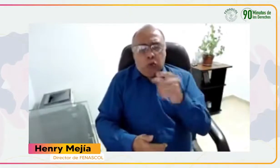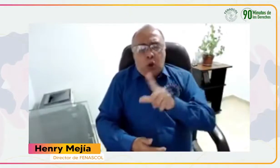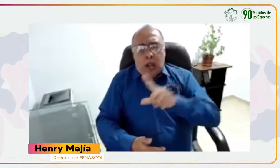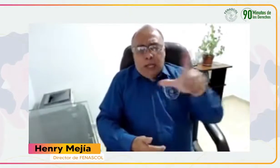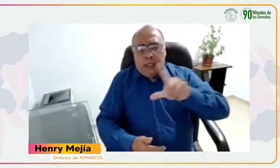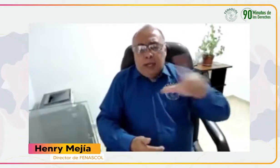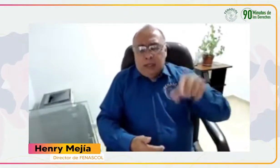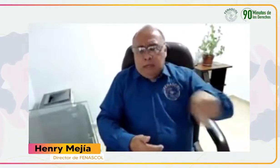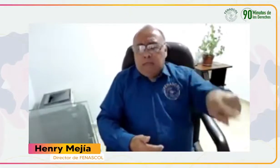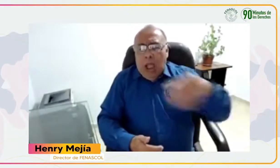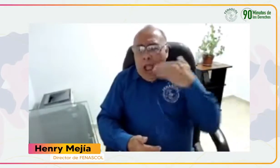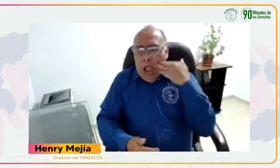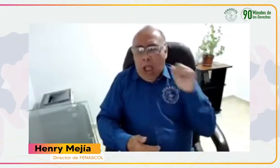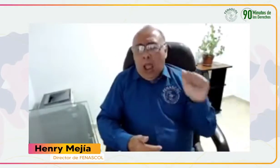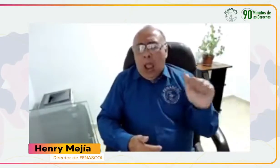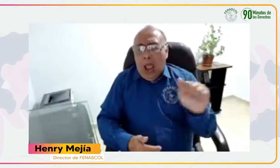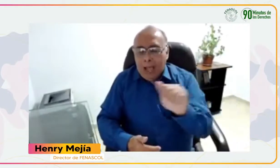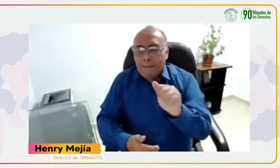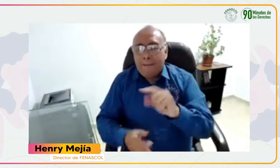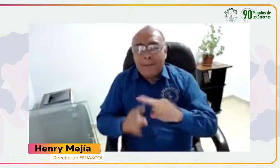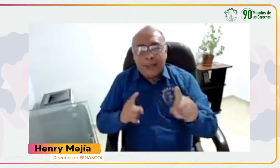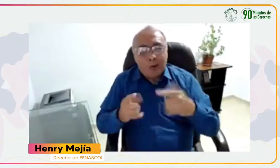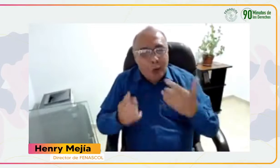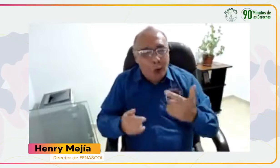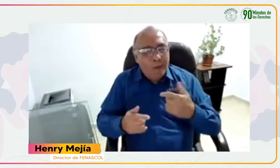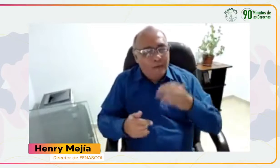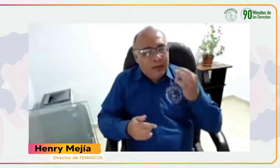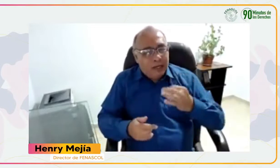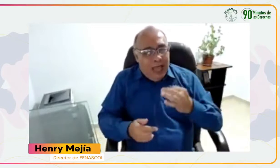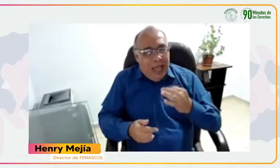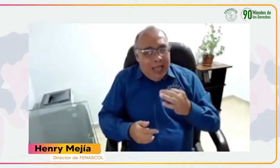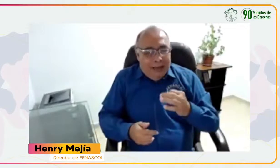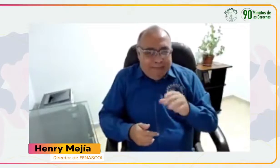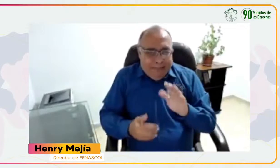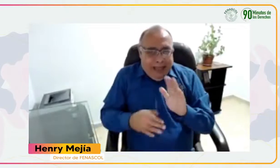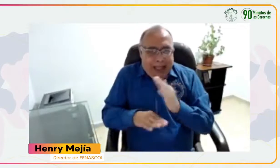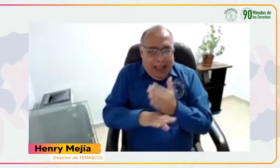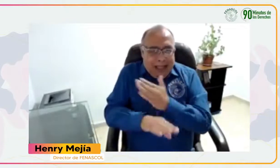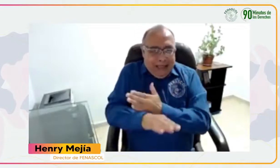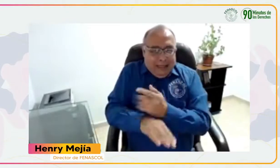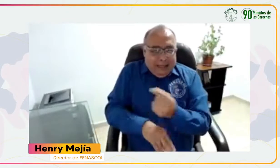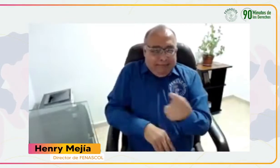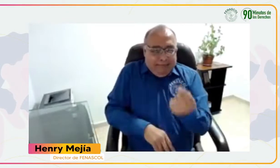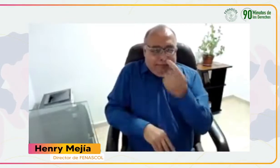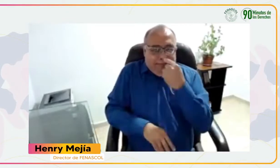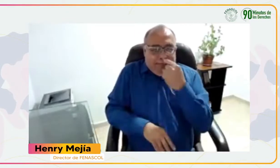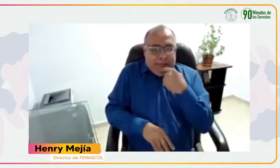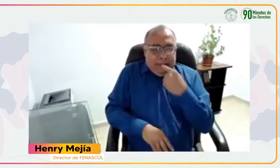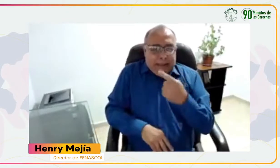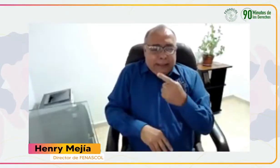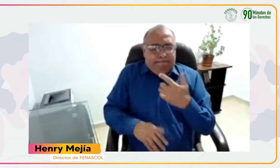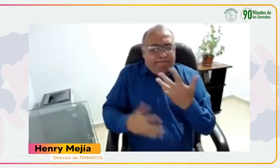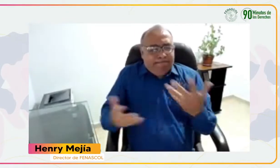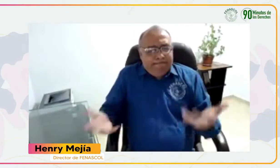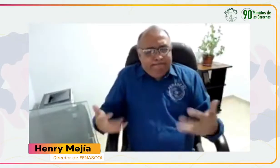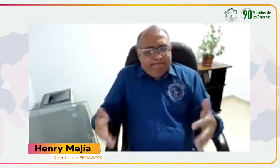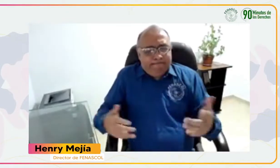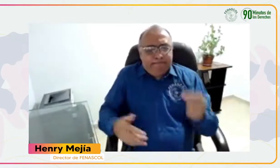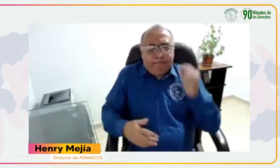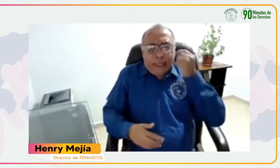hay muchas personas sordas, muchas mujeres sordas, lideresas. Y sé que me hacían una